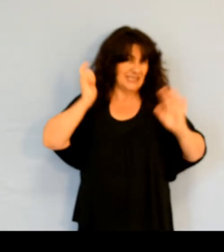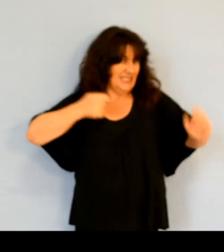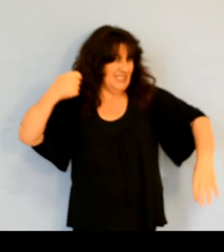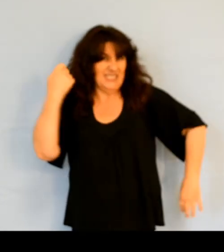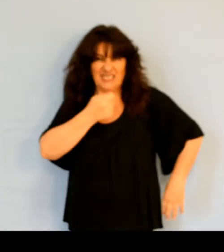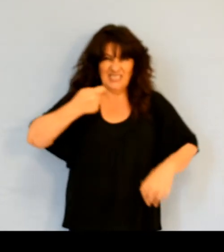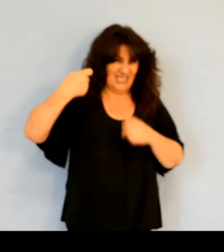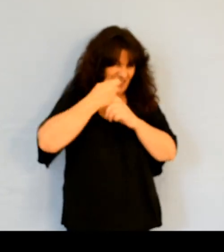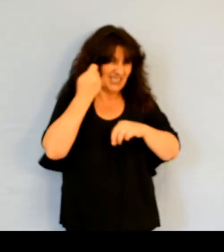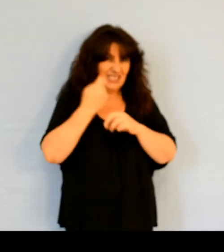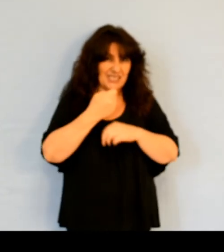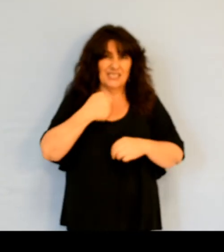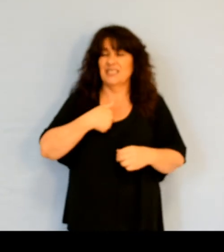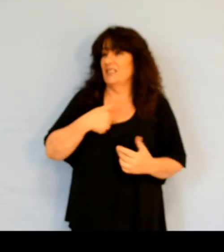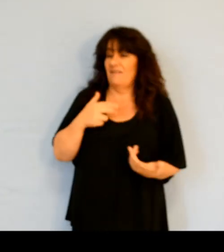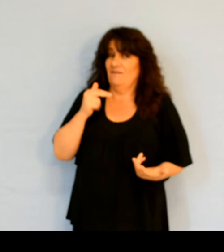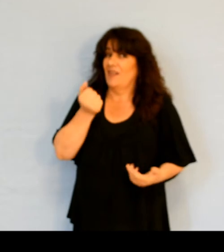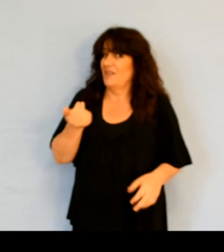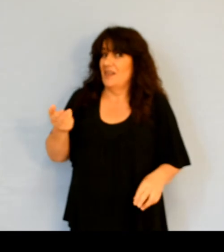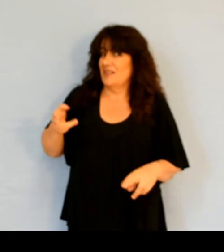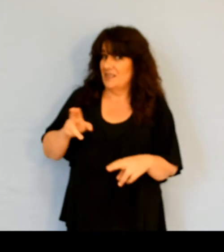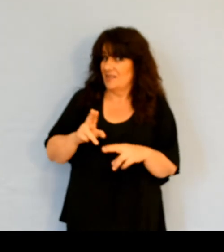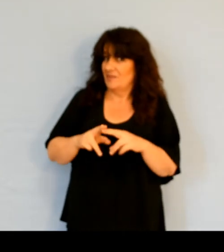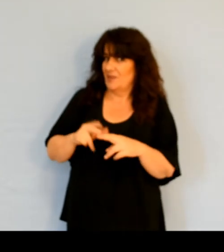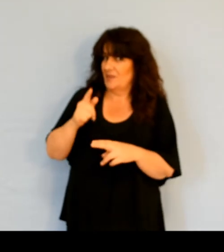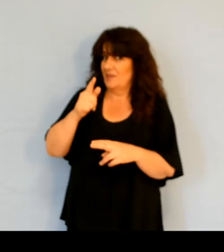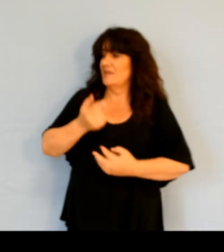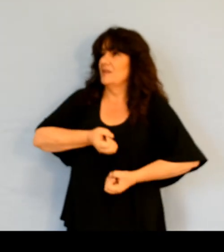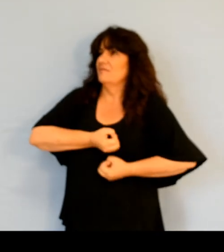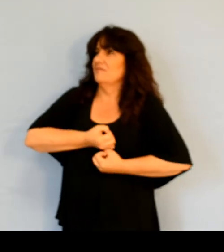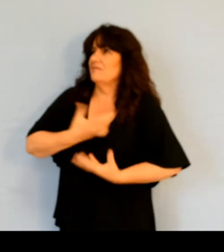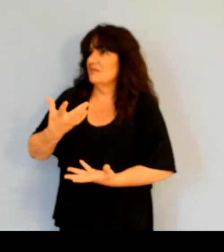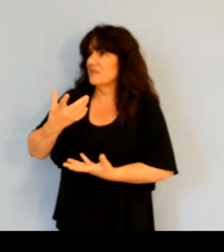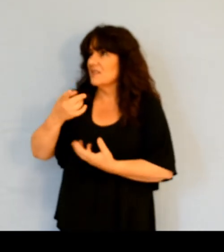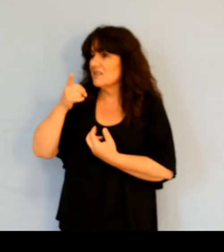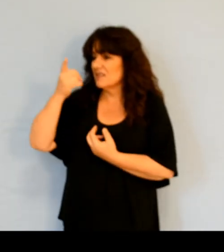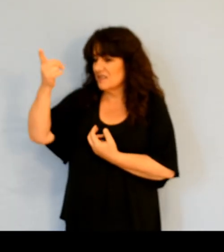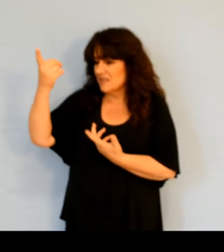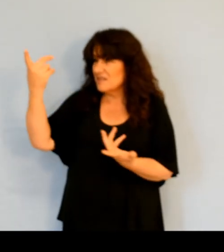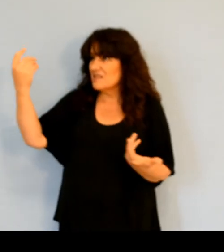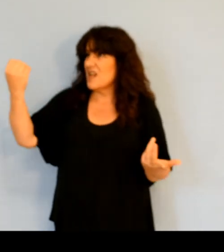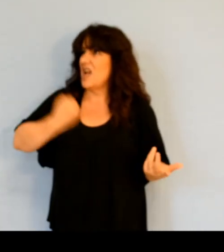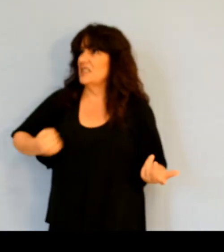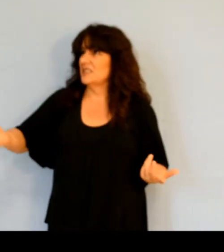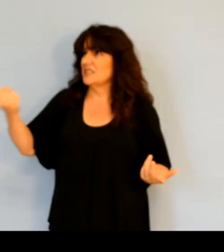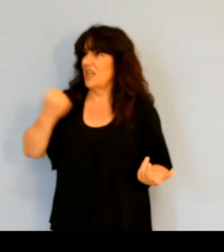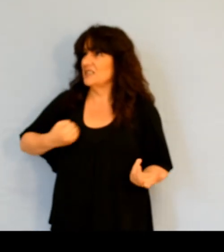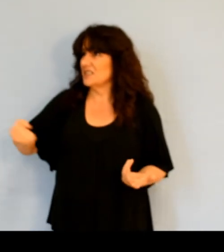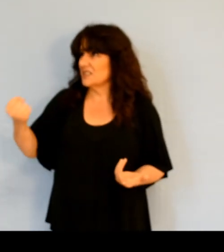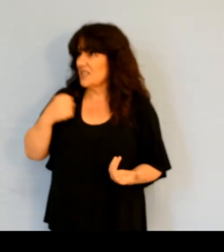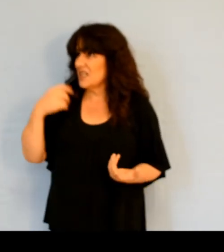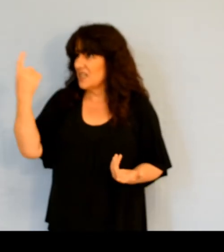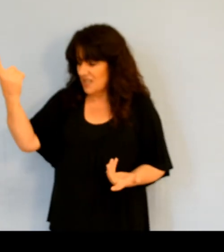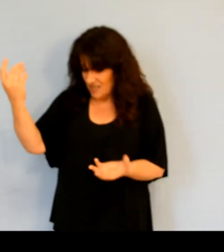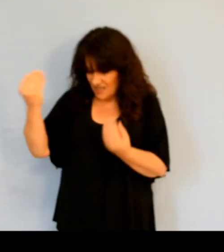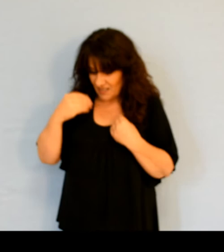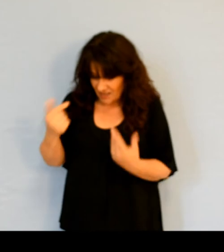tu es un scélérat, toi qui nous arraches à cette vie présente. » Mais puisque nous mourrons par fidélité à ses